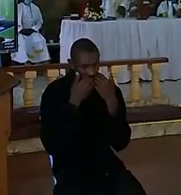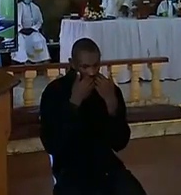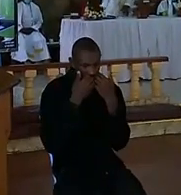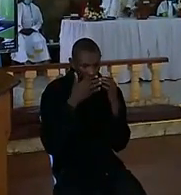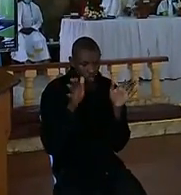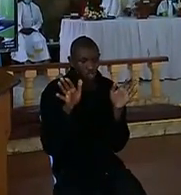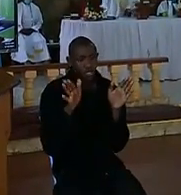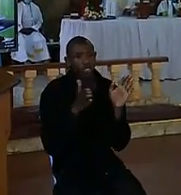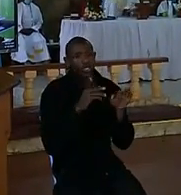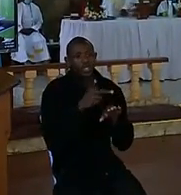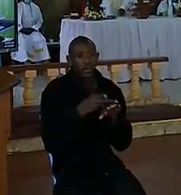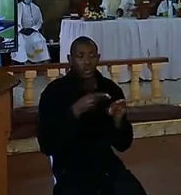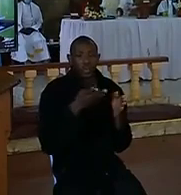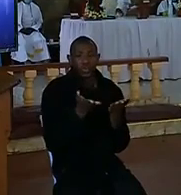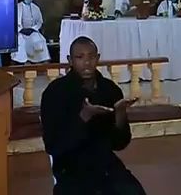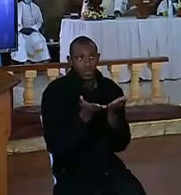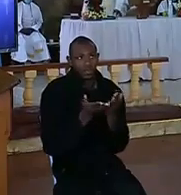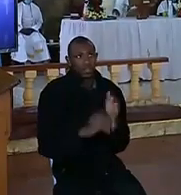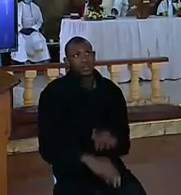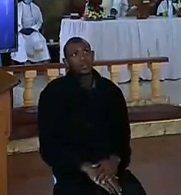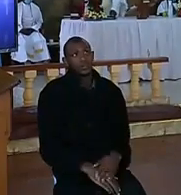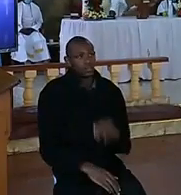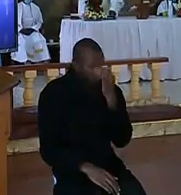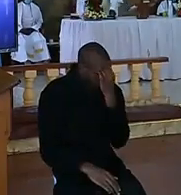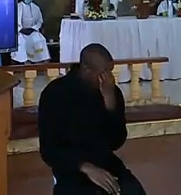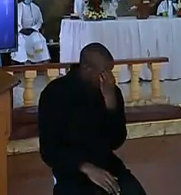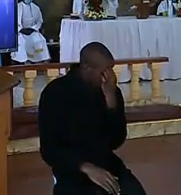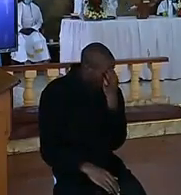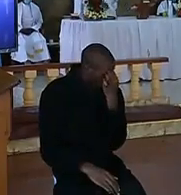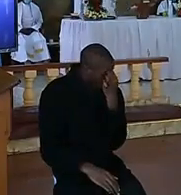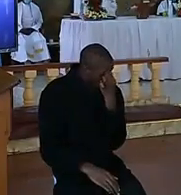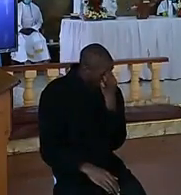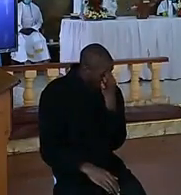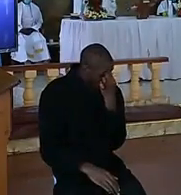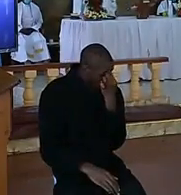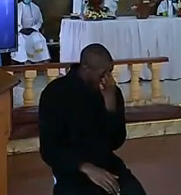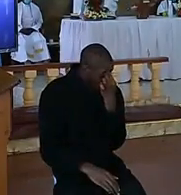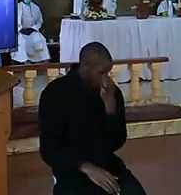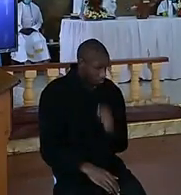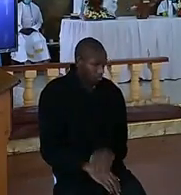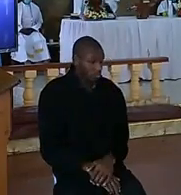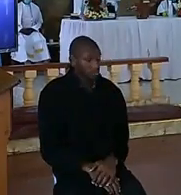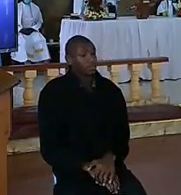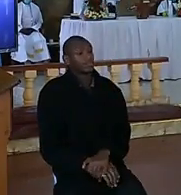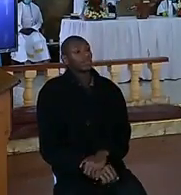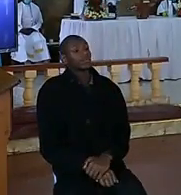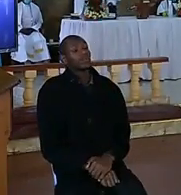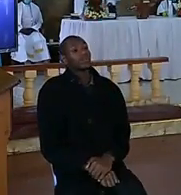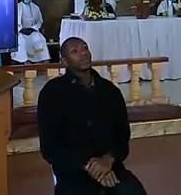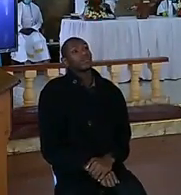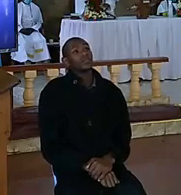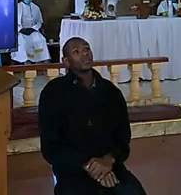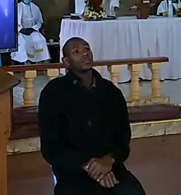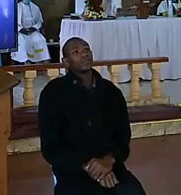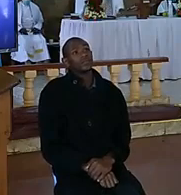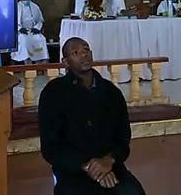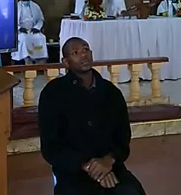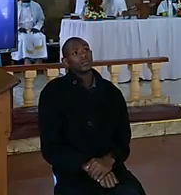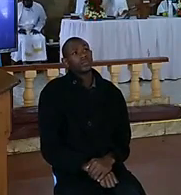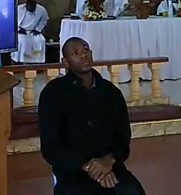gĩkũyũ Ngai aromũrathima na mũhe kiumia kĩega kĩyũirwo nĩ irathimo na maũndũ mega rwĩmbo rwitũ